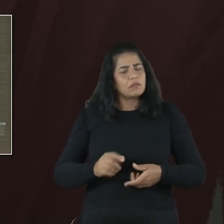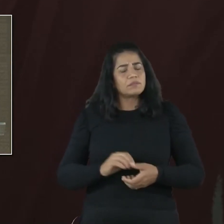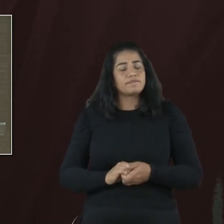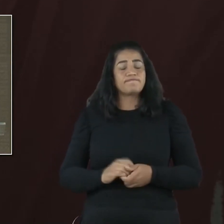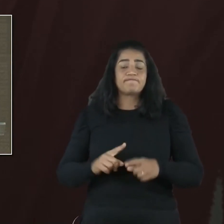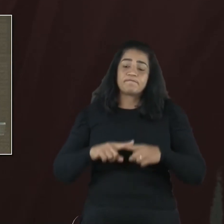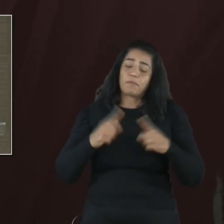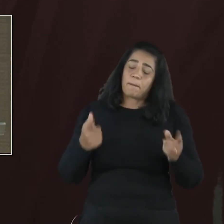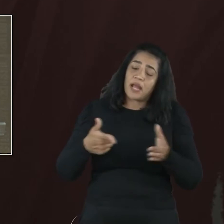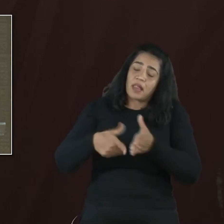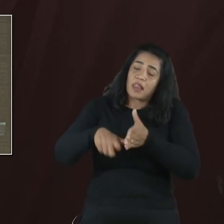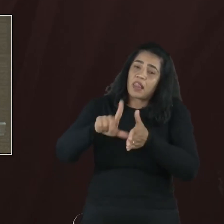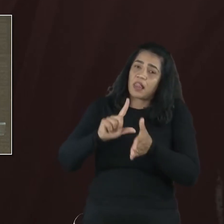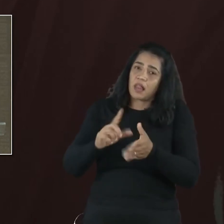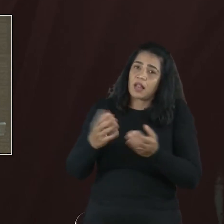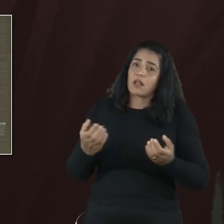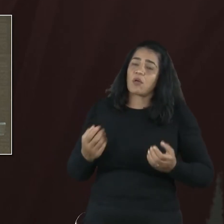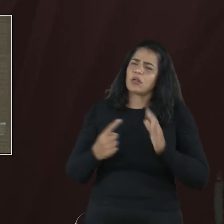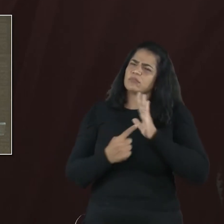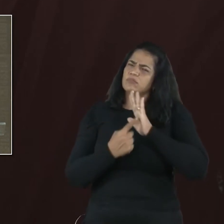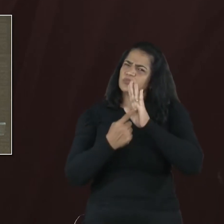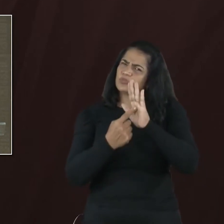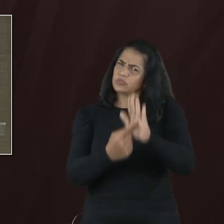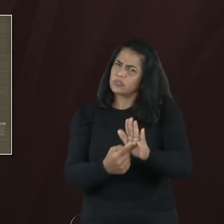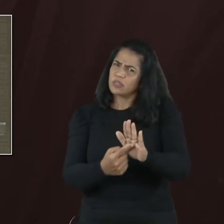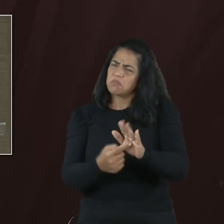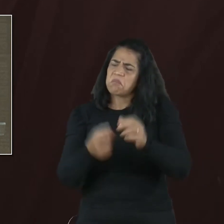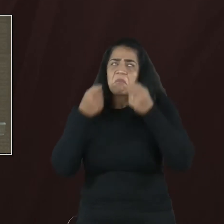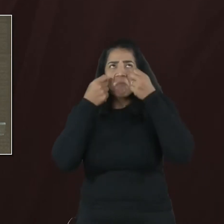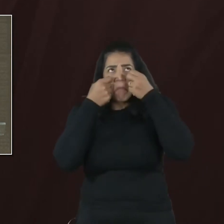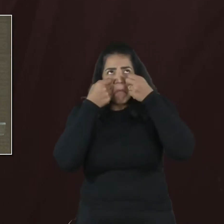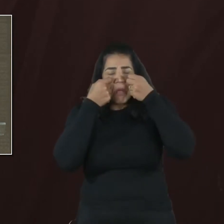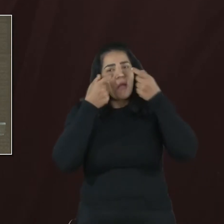Mas antes disso eu quero mostrar uma coisa interessante,